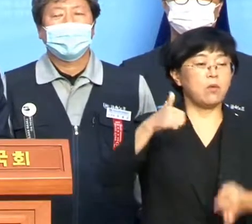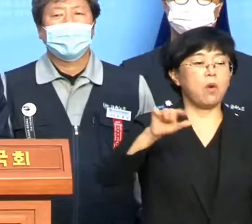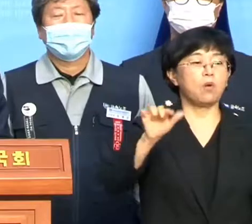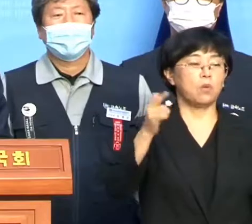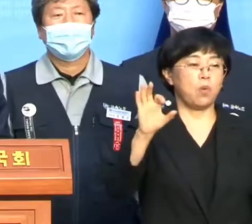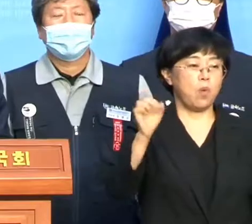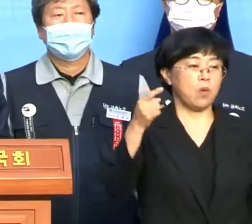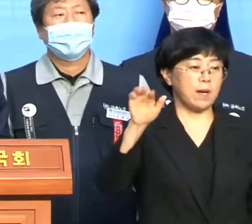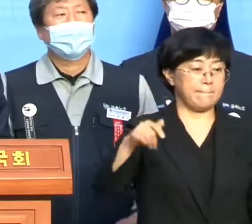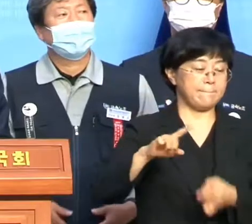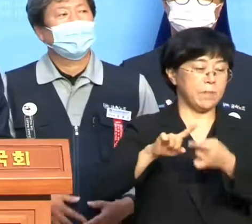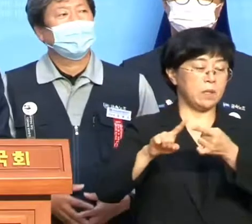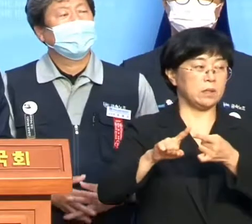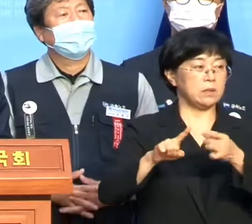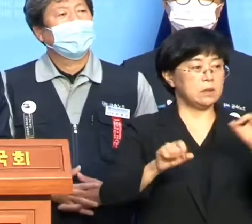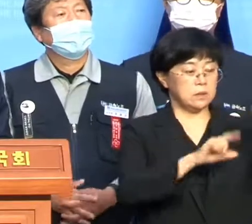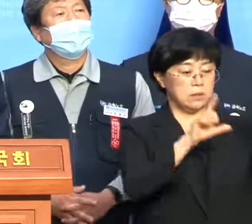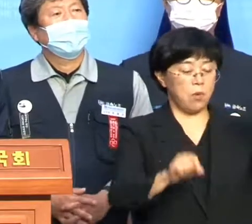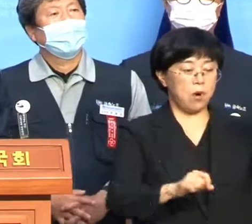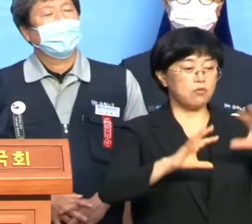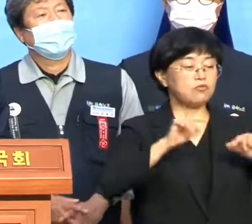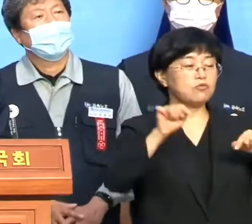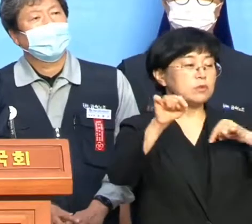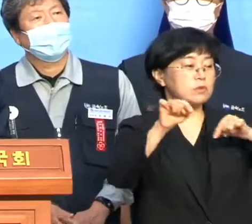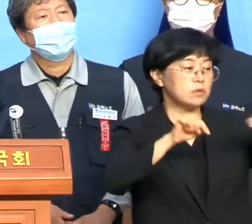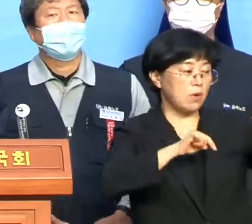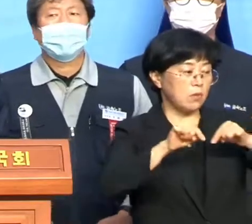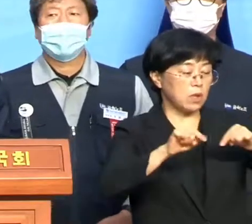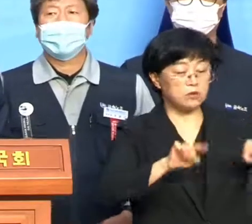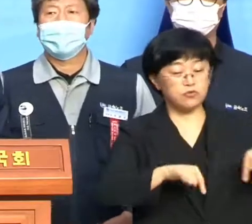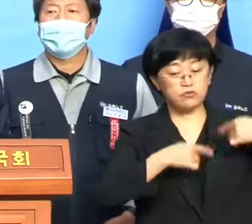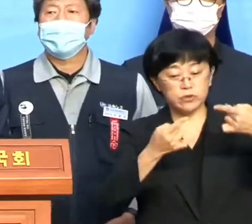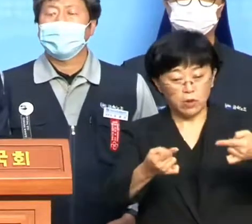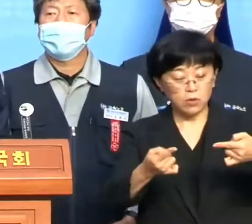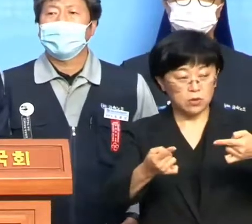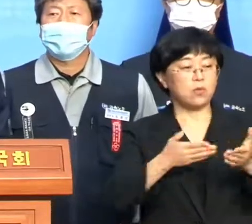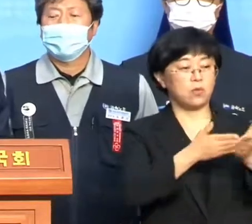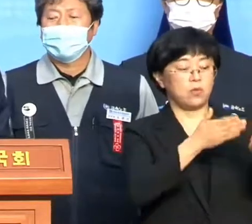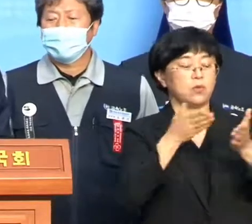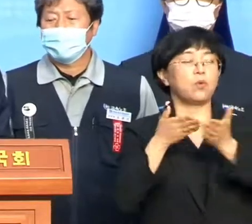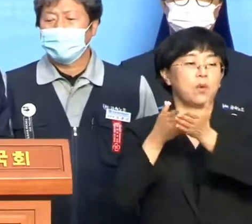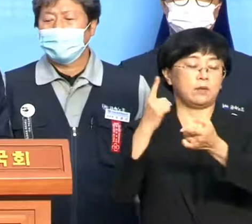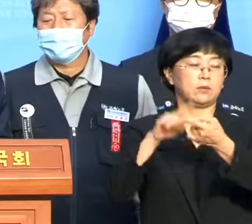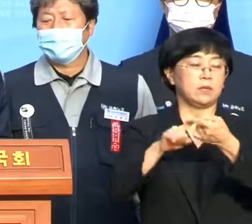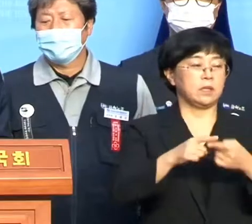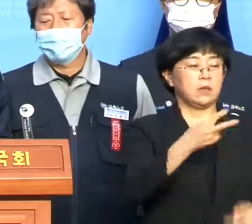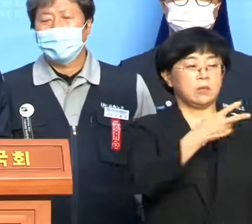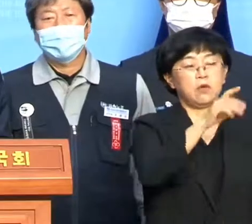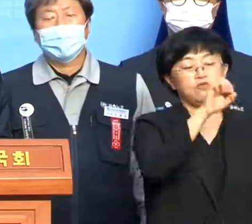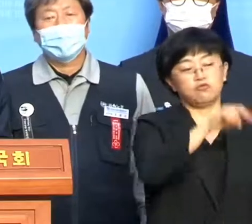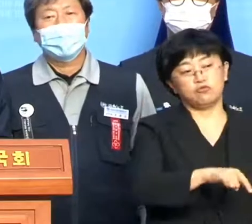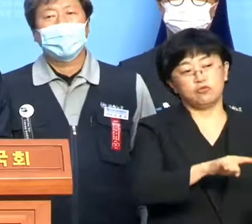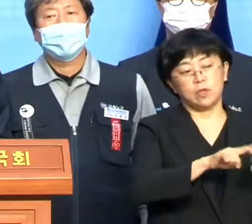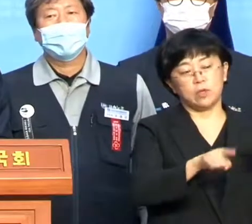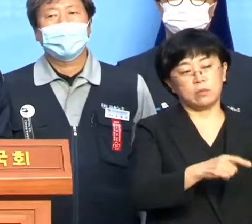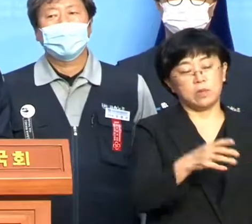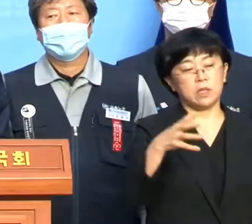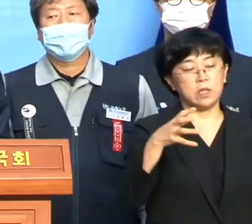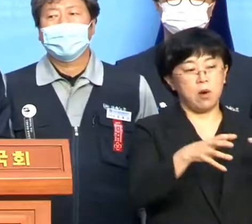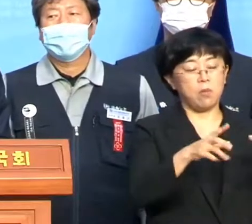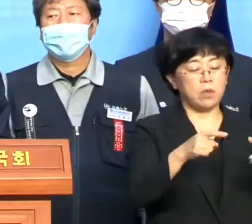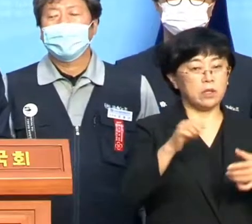10월 국정감사 추수 출석을 요구할 것입니다 마지막으로 대우조선 회원과의 기업결합 심사 의